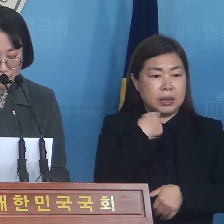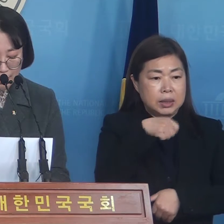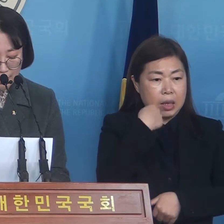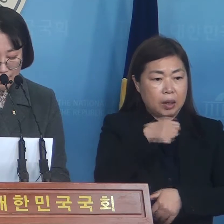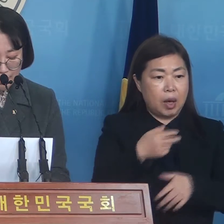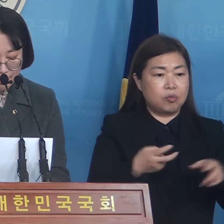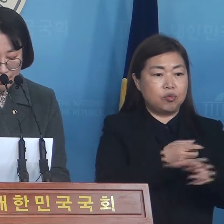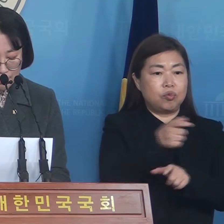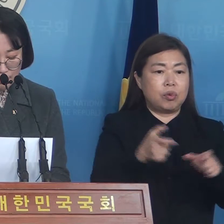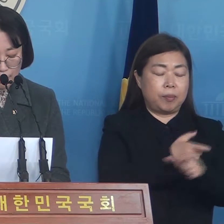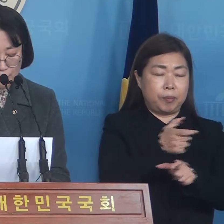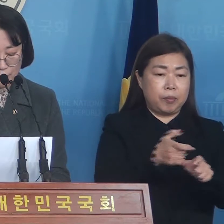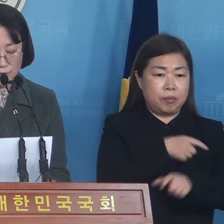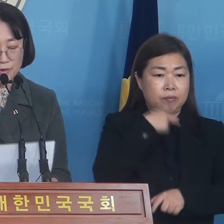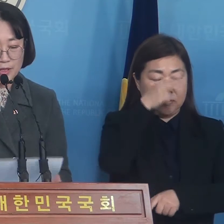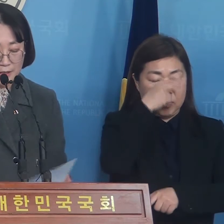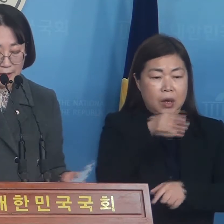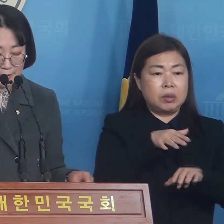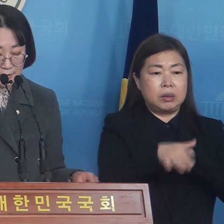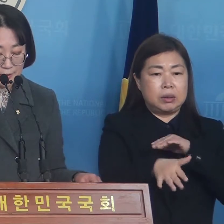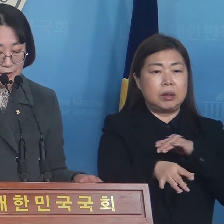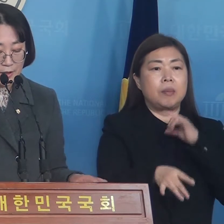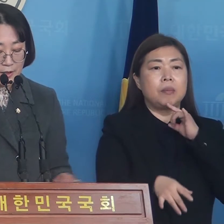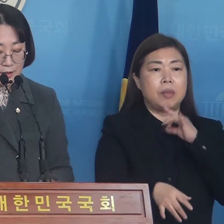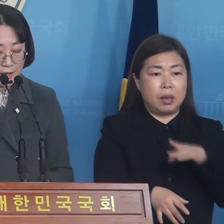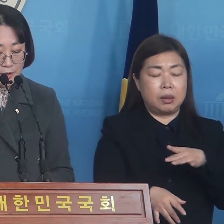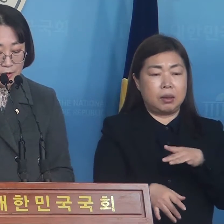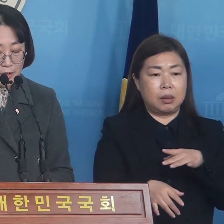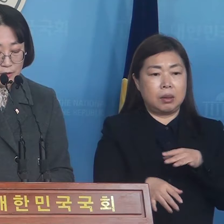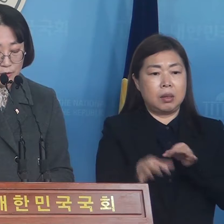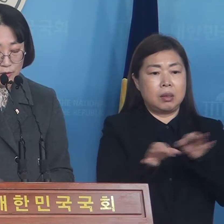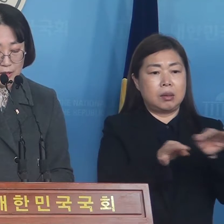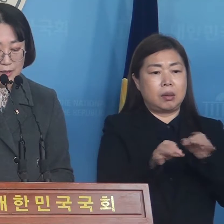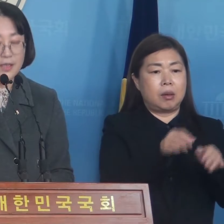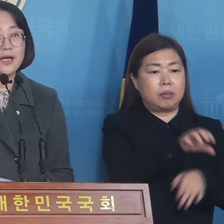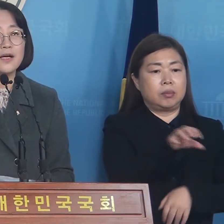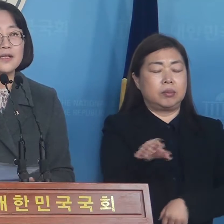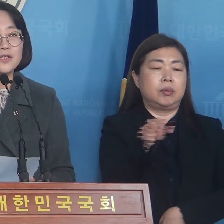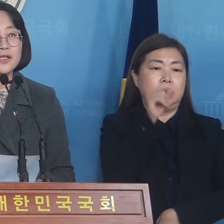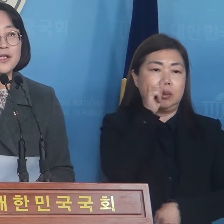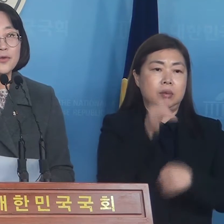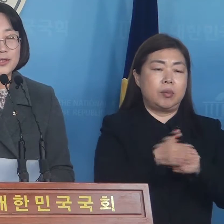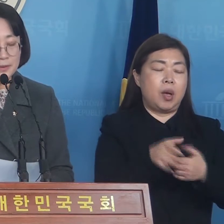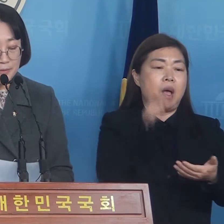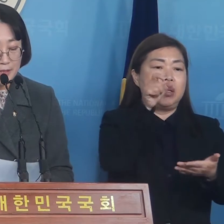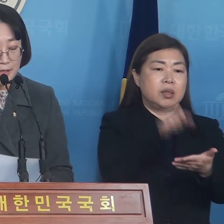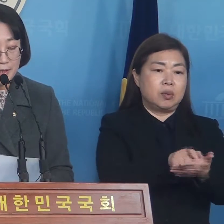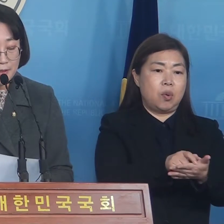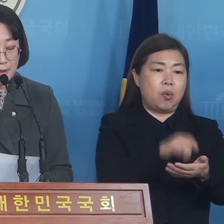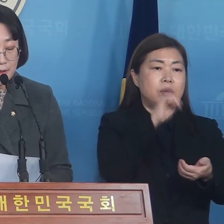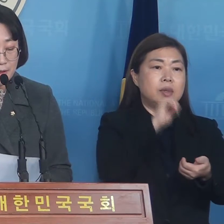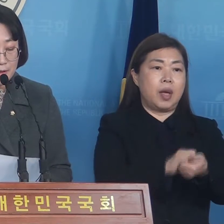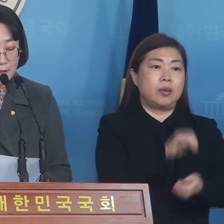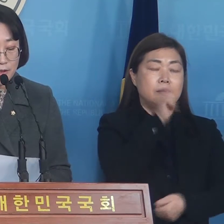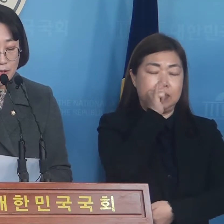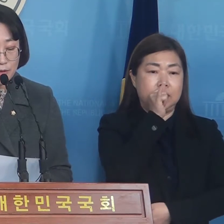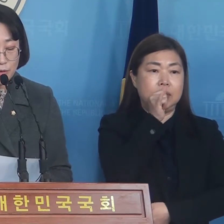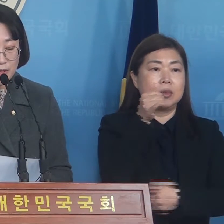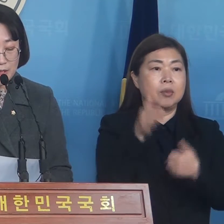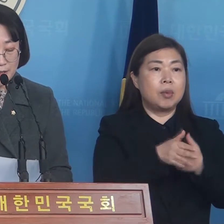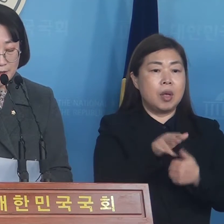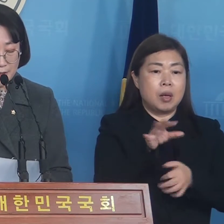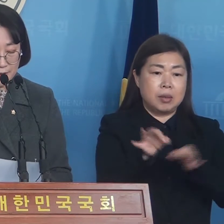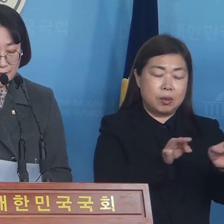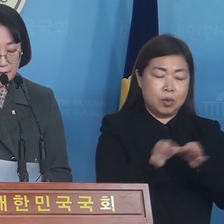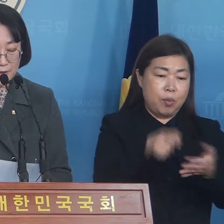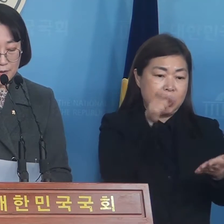다양한 업종의 점포들로 구성된 상가들은 상점가 등록 자체가 제한되고 있습니다. 상점가